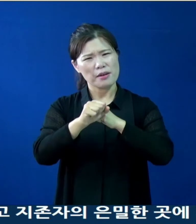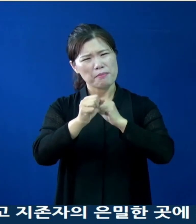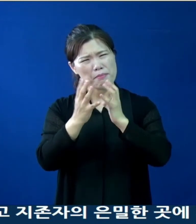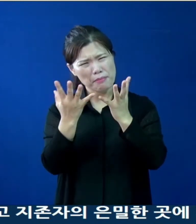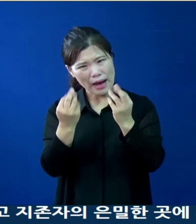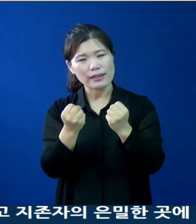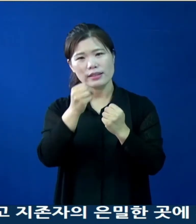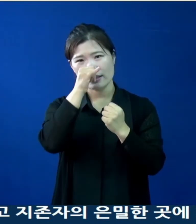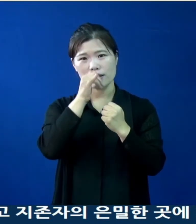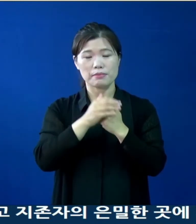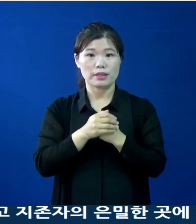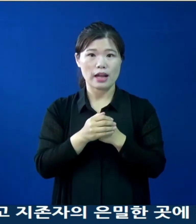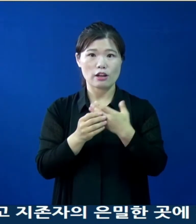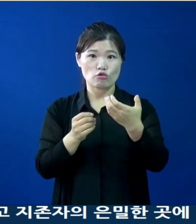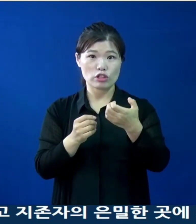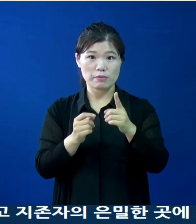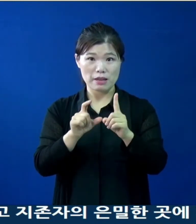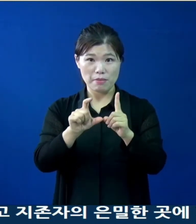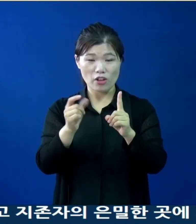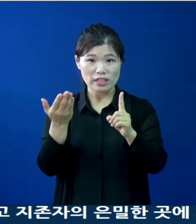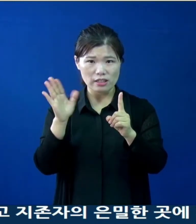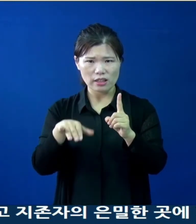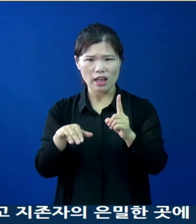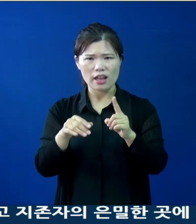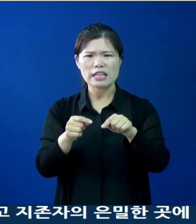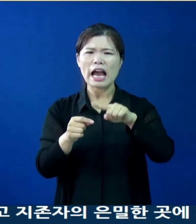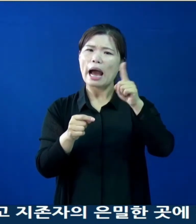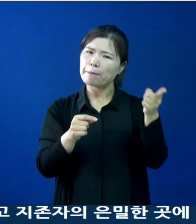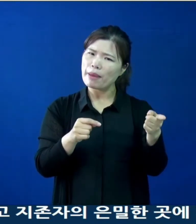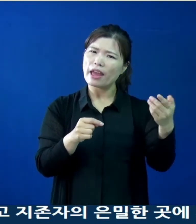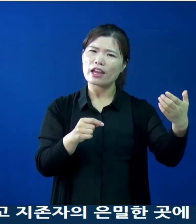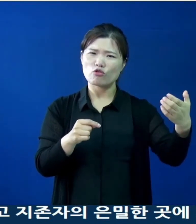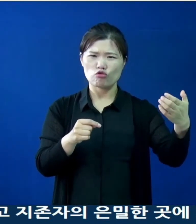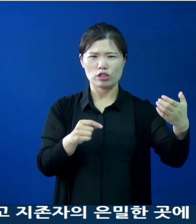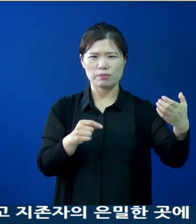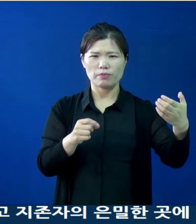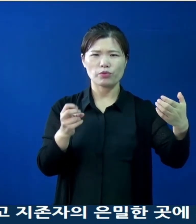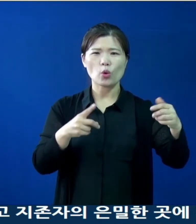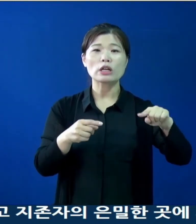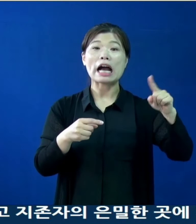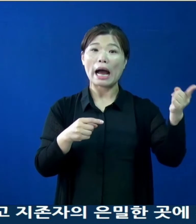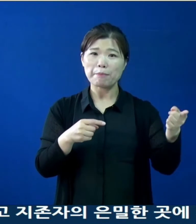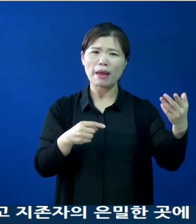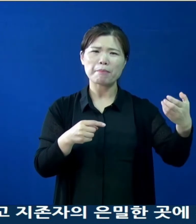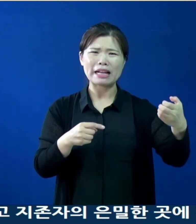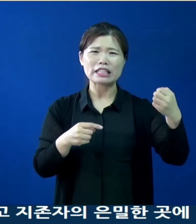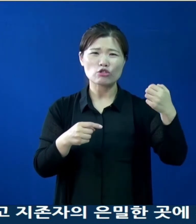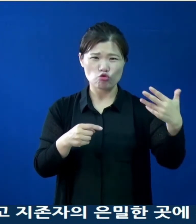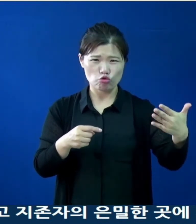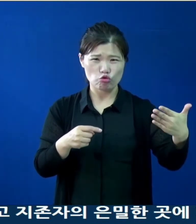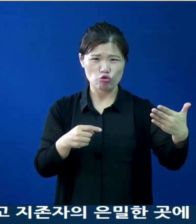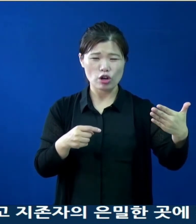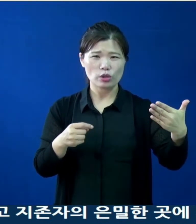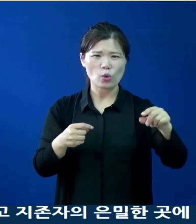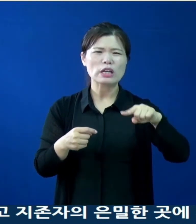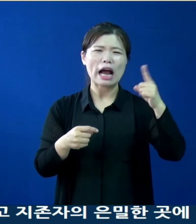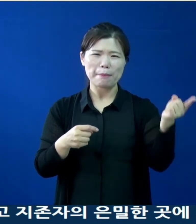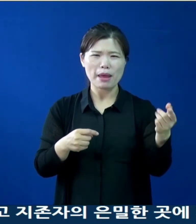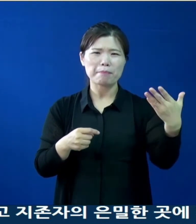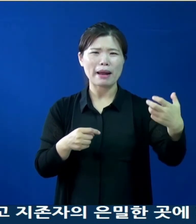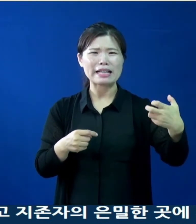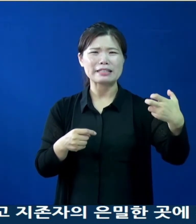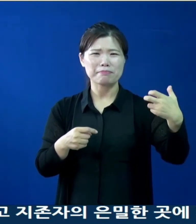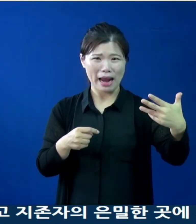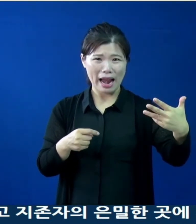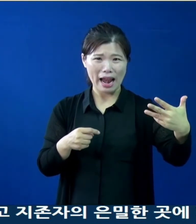그런데 앞에 있는 90편, 특별히 89편, 그 앞에 88편, 이런 시편들을